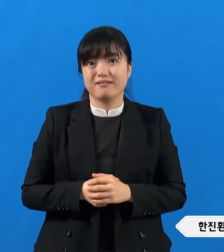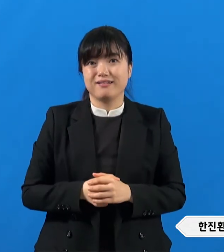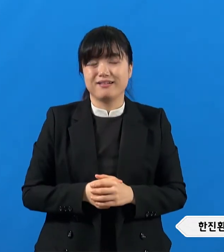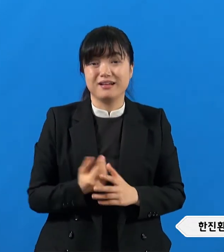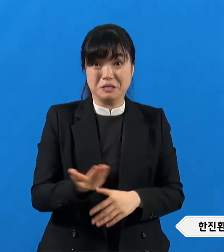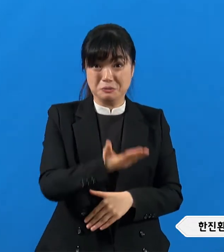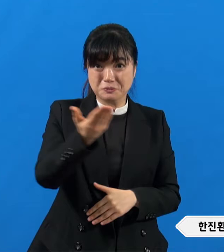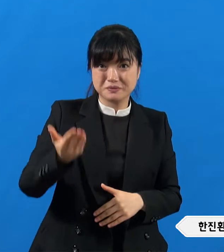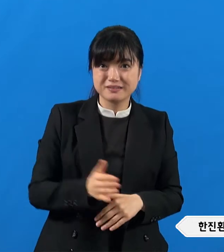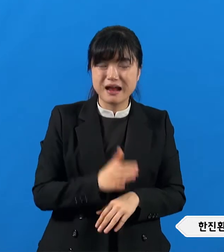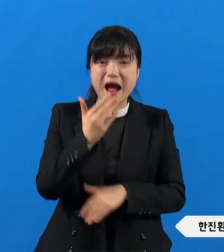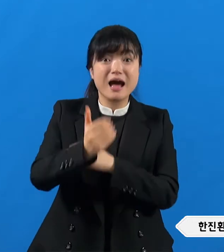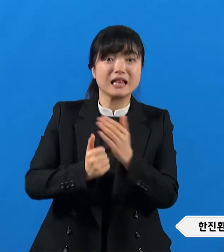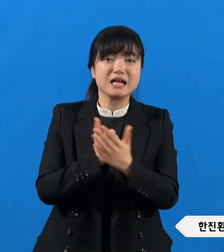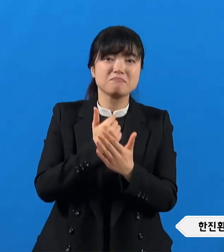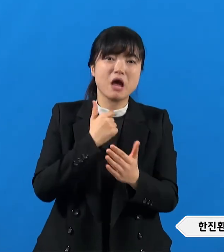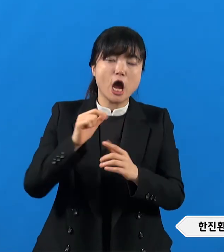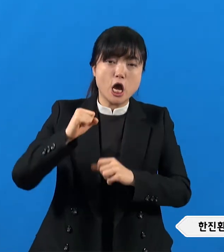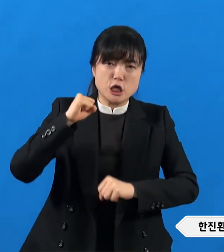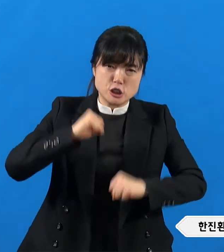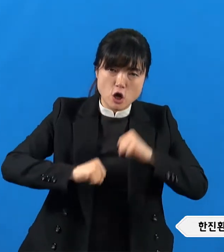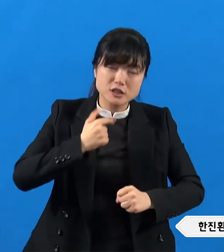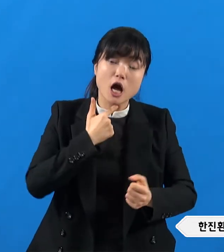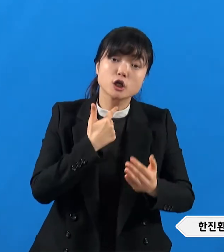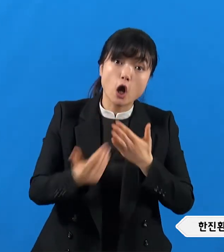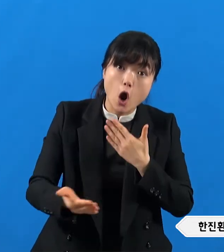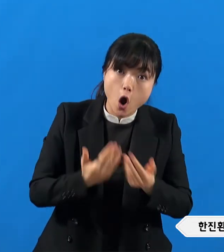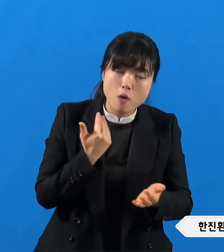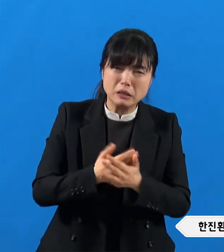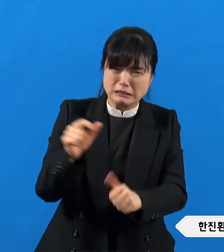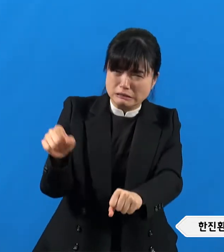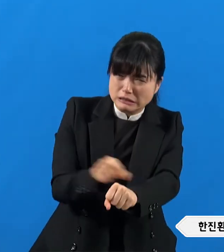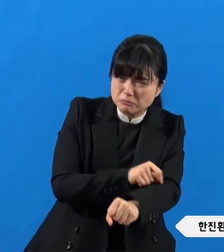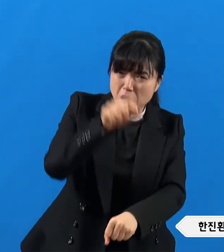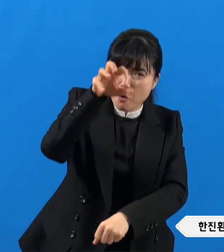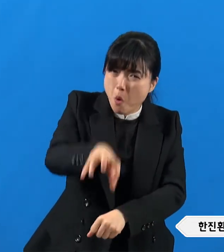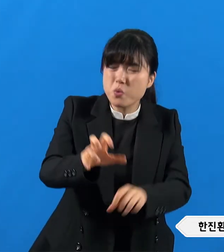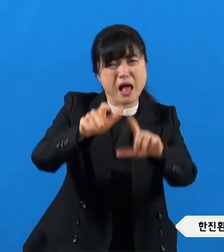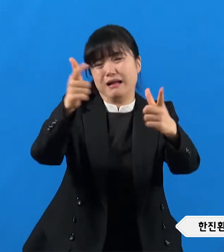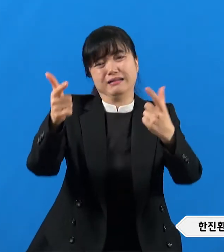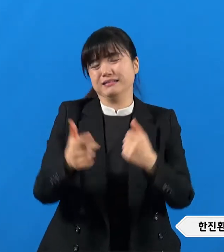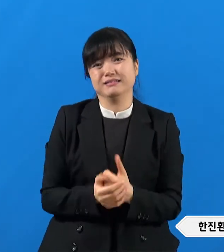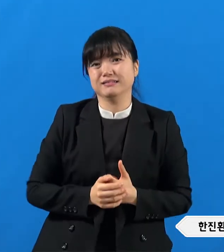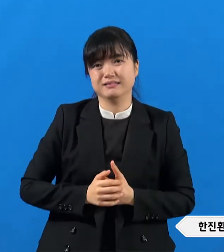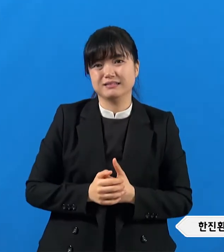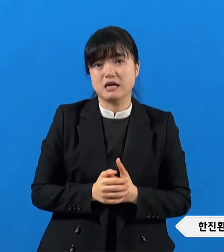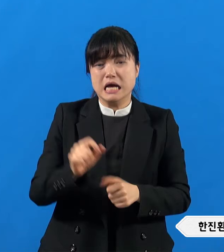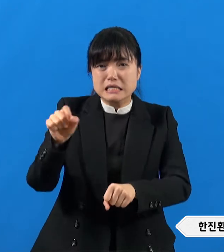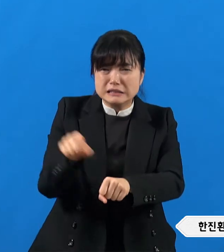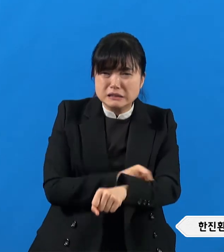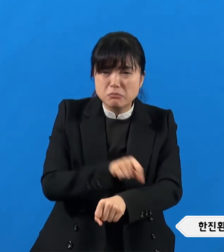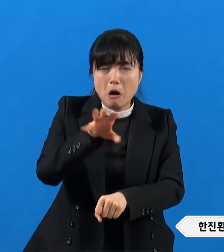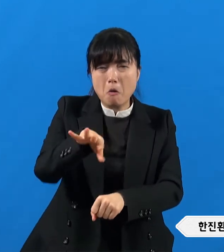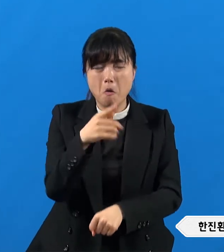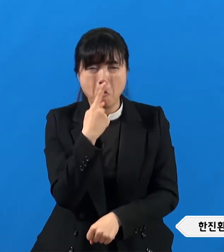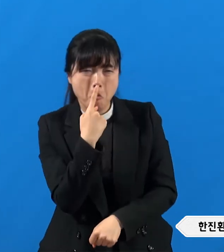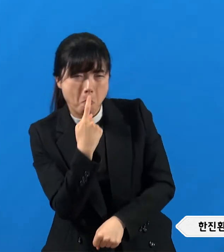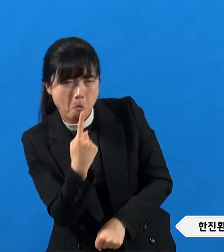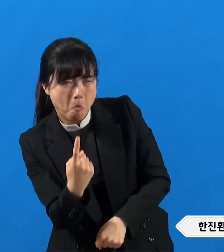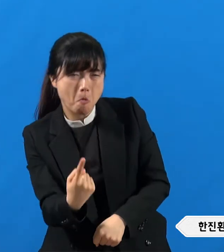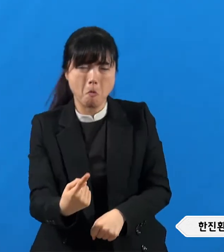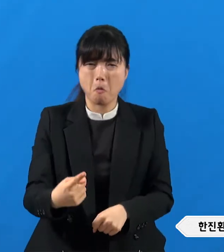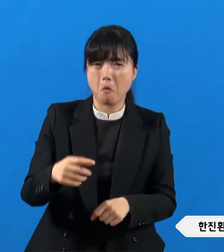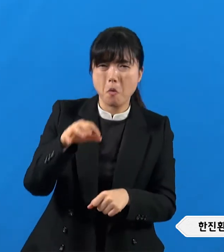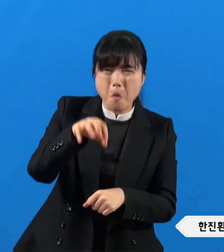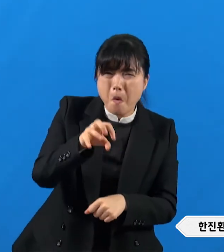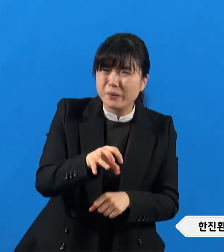우리가 하나님의 역사를 경험하는 것도 어떤 특별한 영역이 아닙니다. 특별한 무슨 고상한 형이상학의 영역, 그런